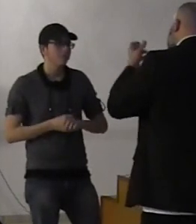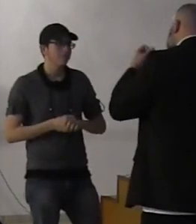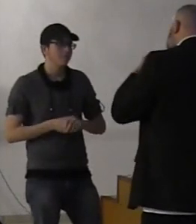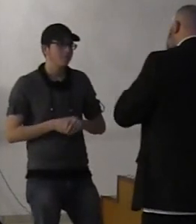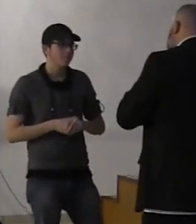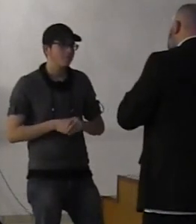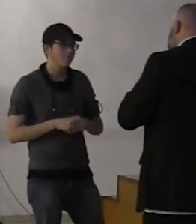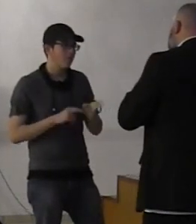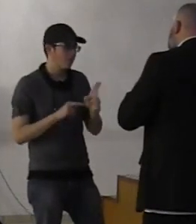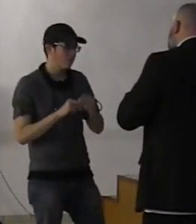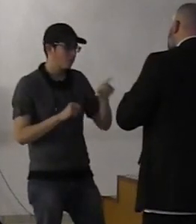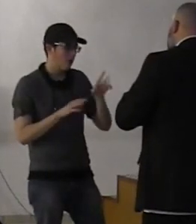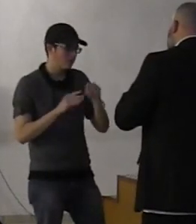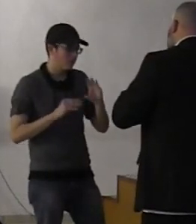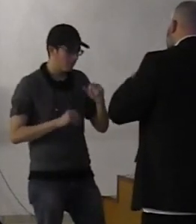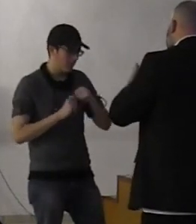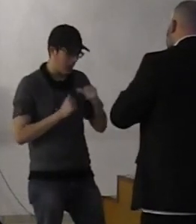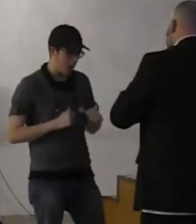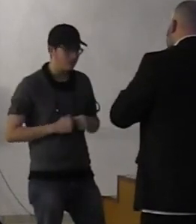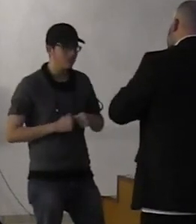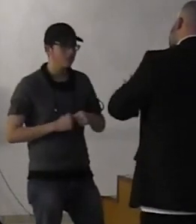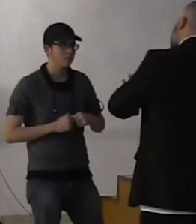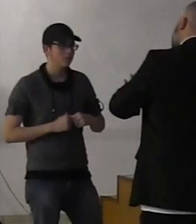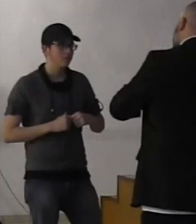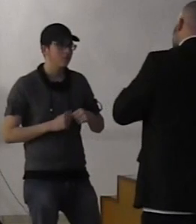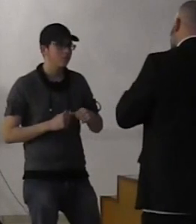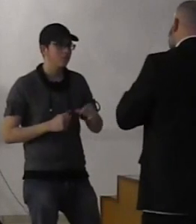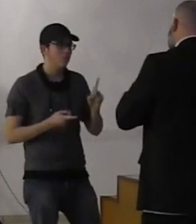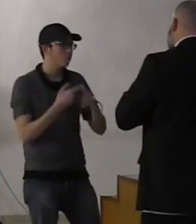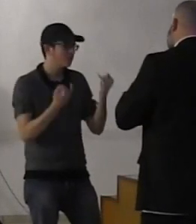Wenn sie das akzeptiert mit Herzen und verinnerlicht hat, ist sie